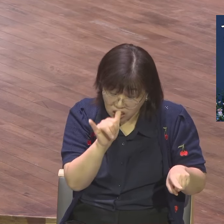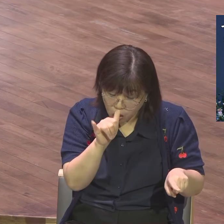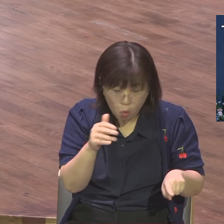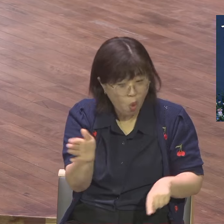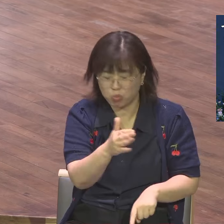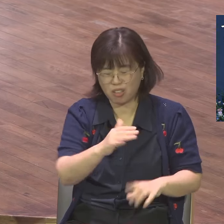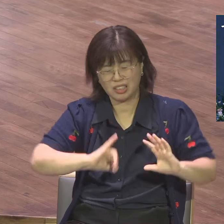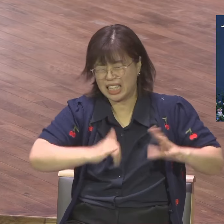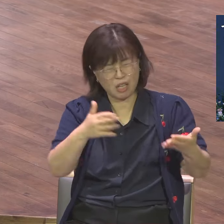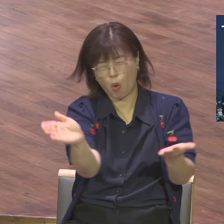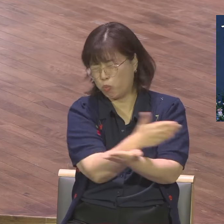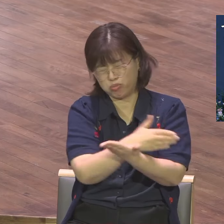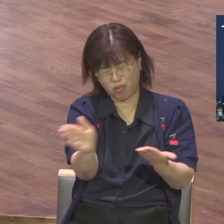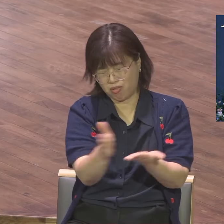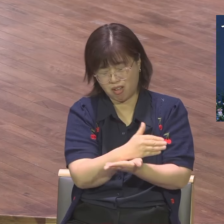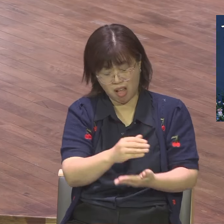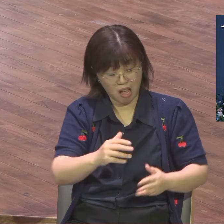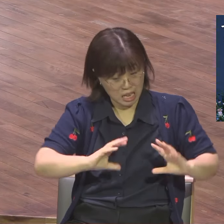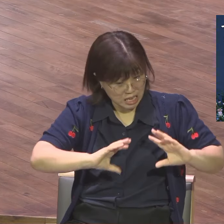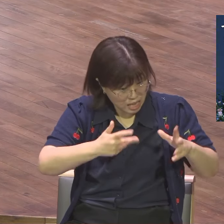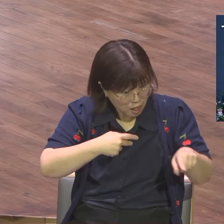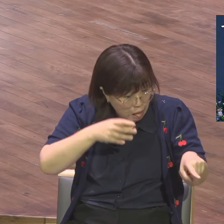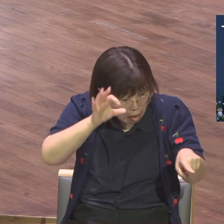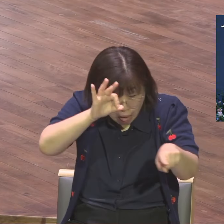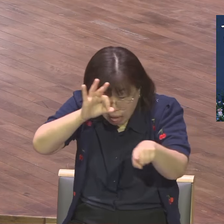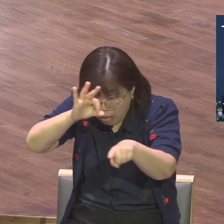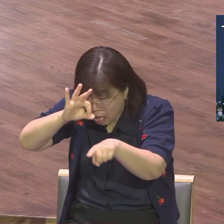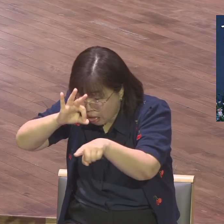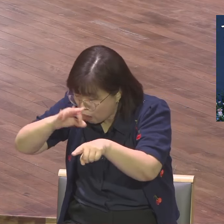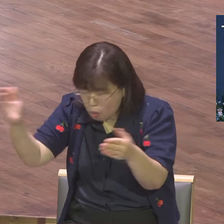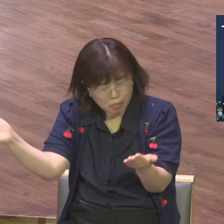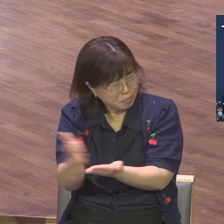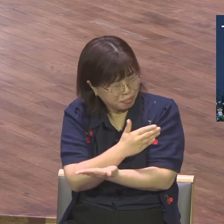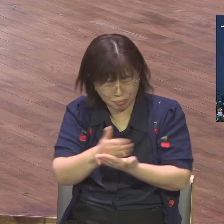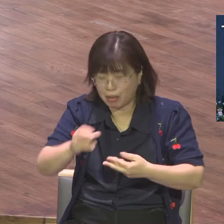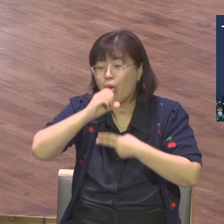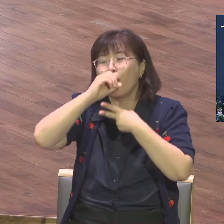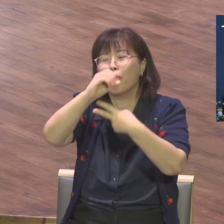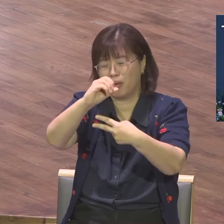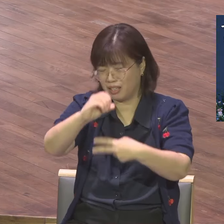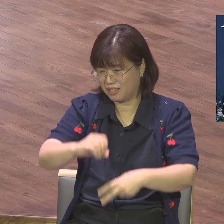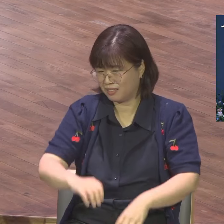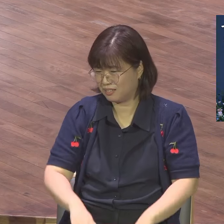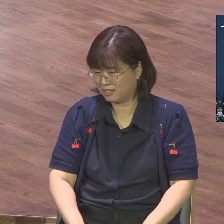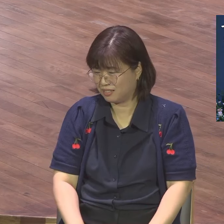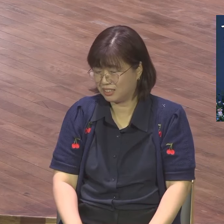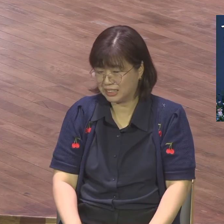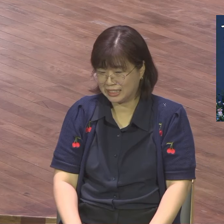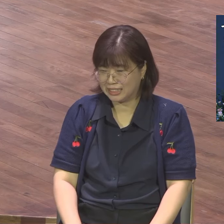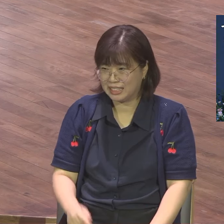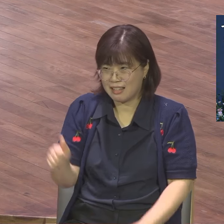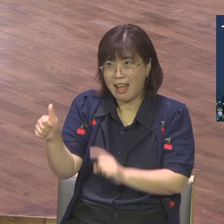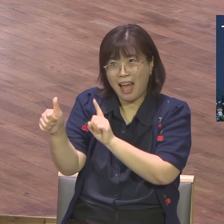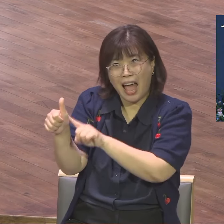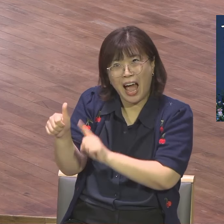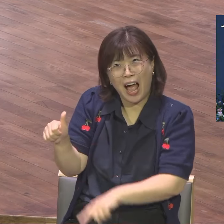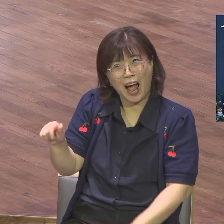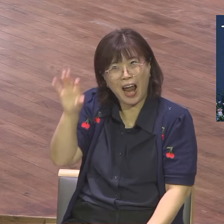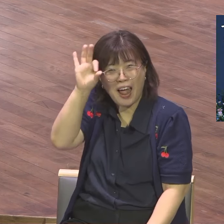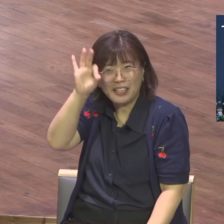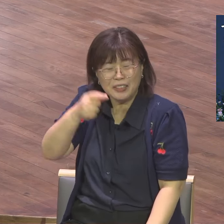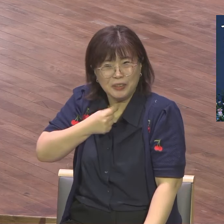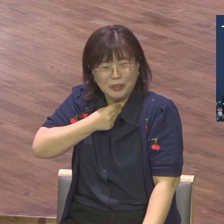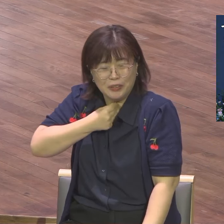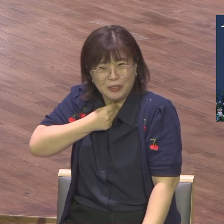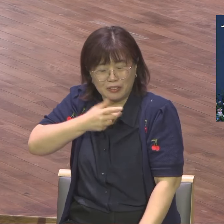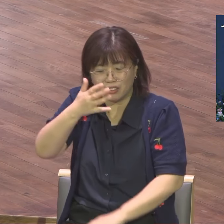제가 너무 기죽이는 건 아니고 특별히 노처녀들 제발 그렇게 생각하지 마세요. 절대 결혼